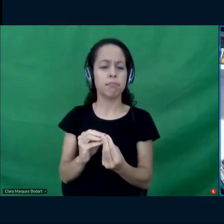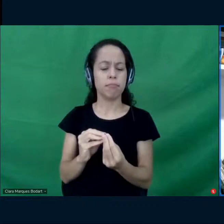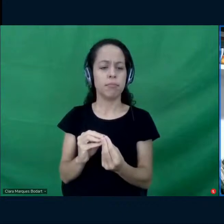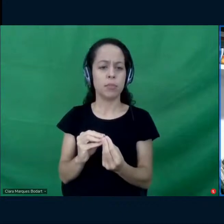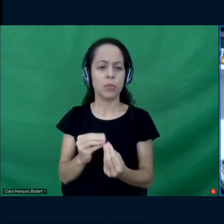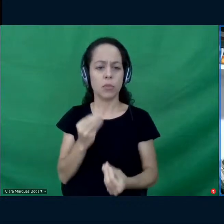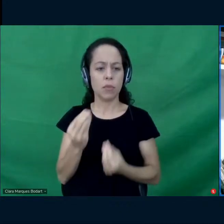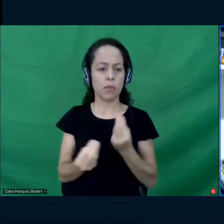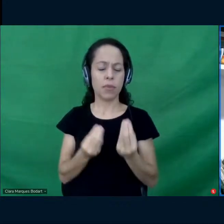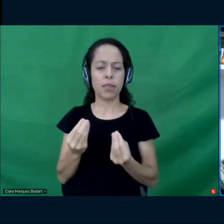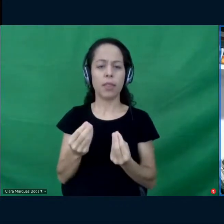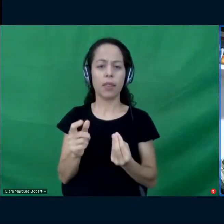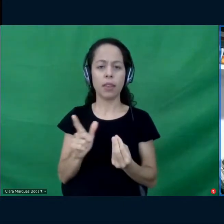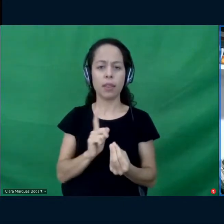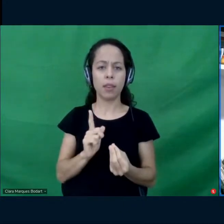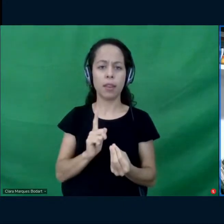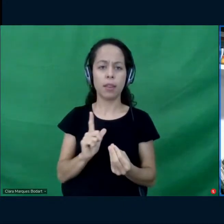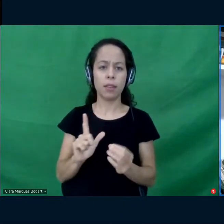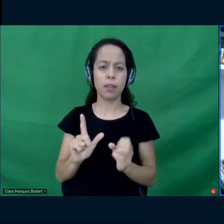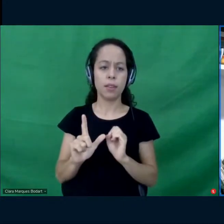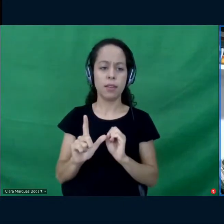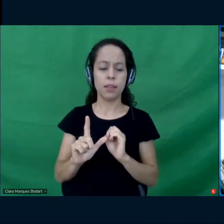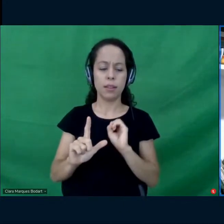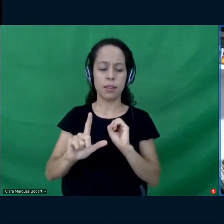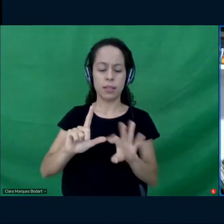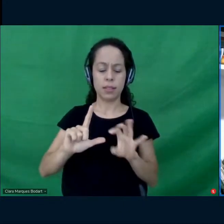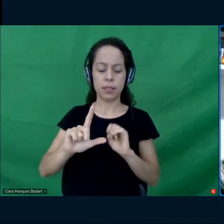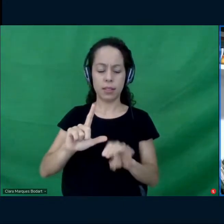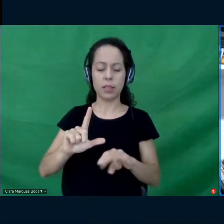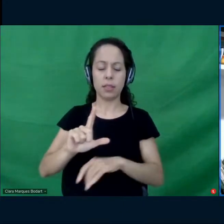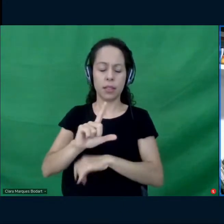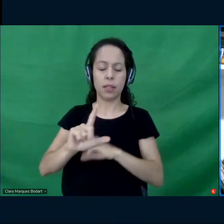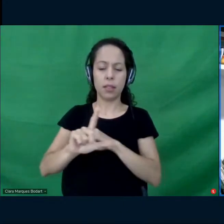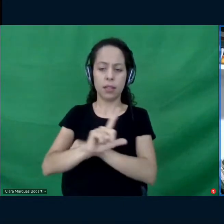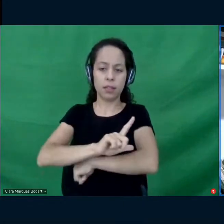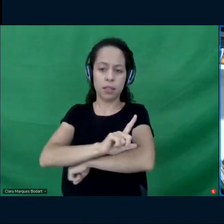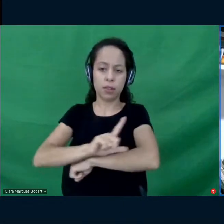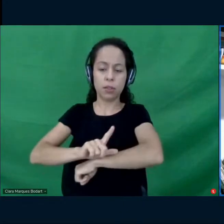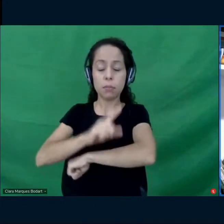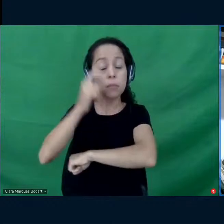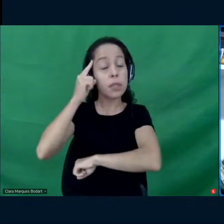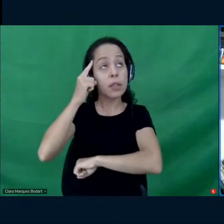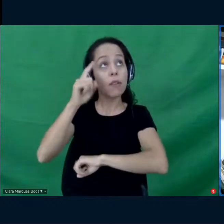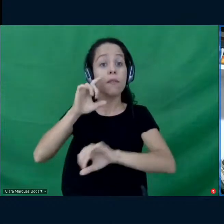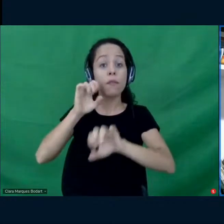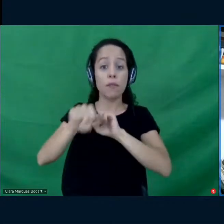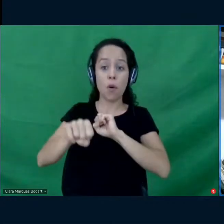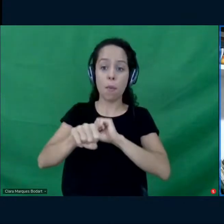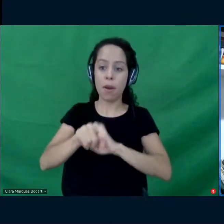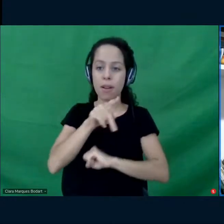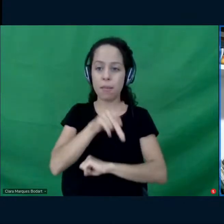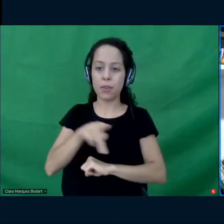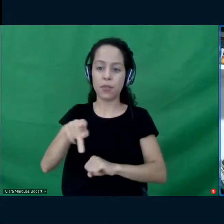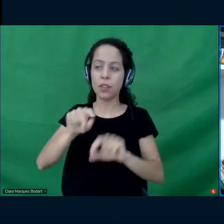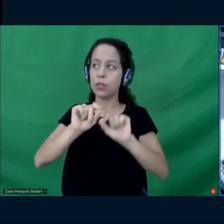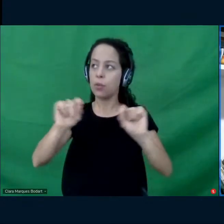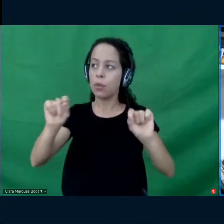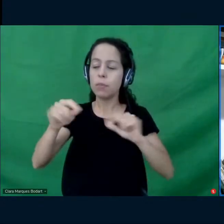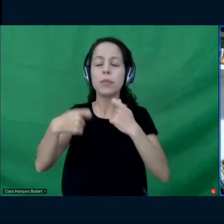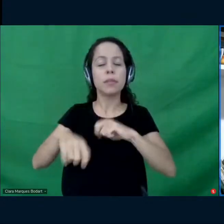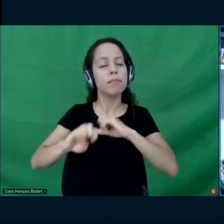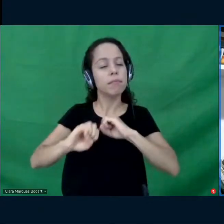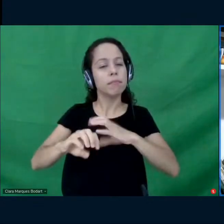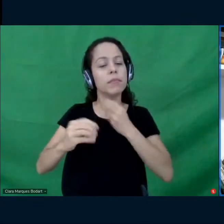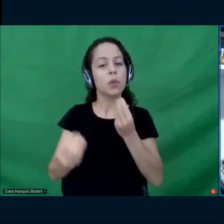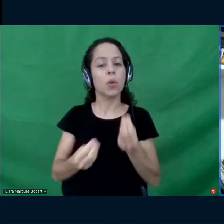que é a licenciatura, quando diz lá que formar professores é ensinar a aprender a lidar com a BNCC e a